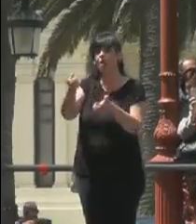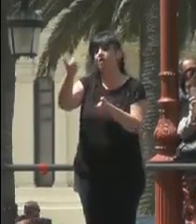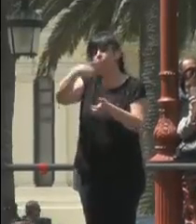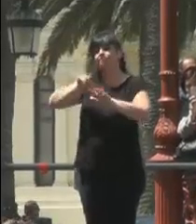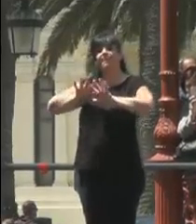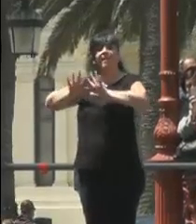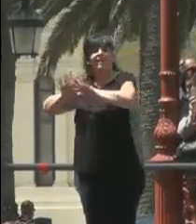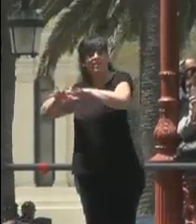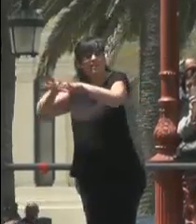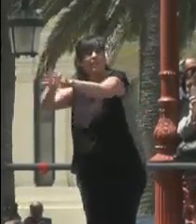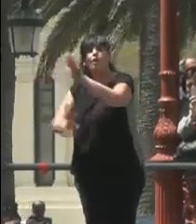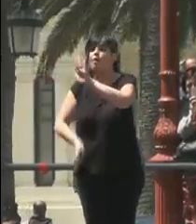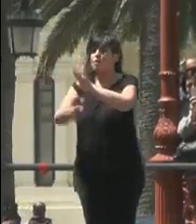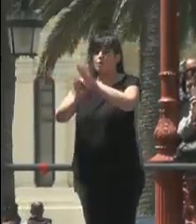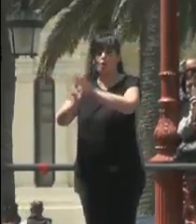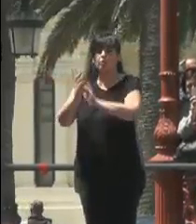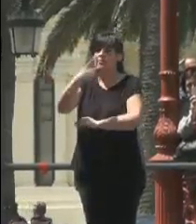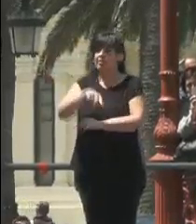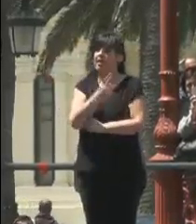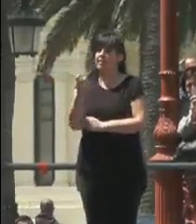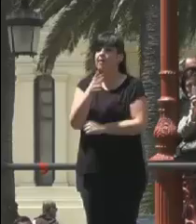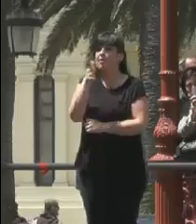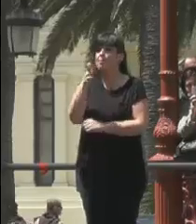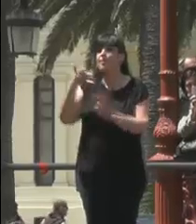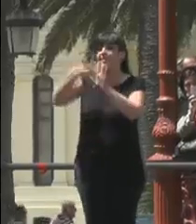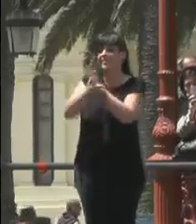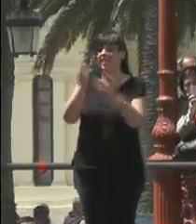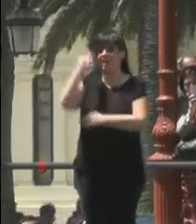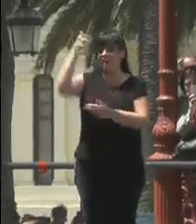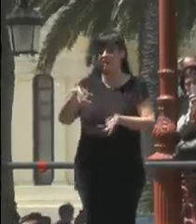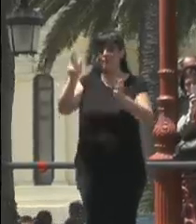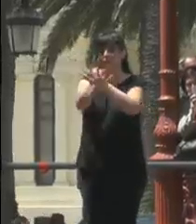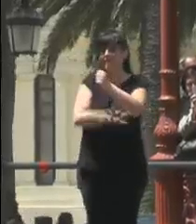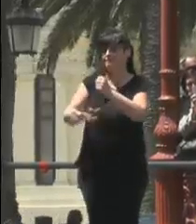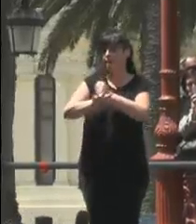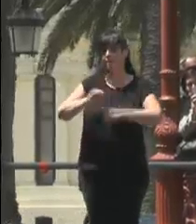movilizándonos como todos nosotros y nosotras, porque es la base de la propia democracia.